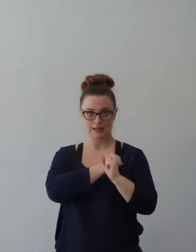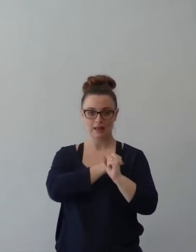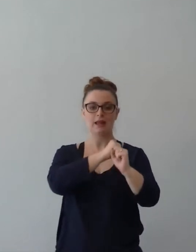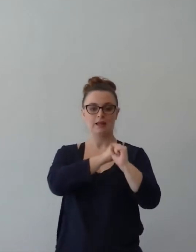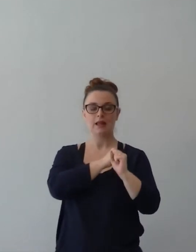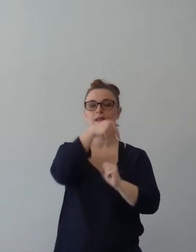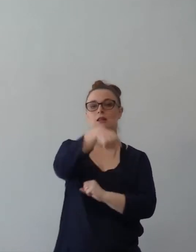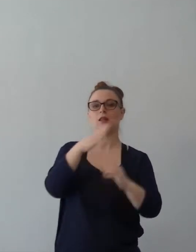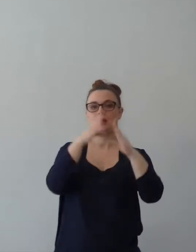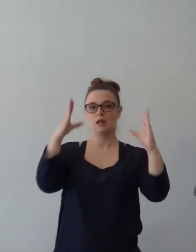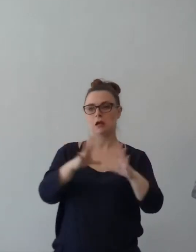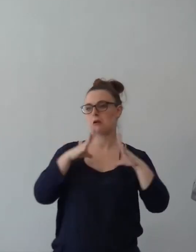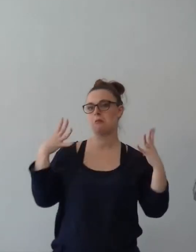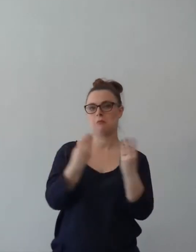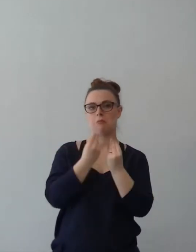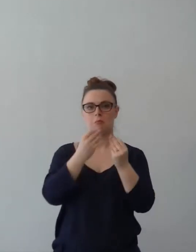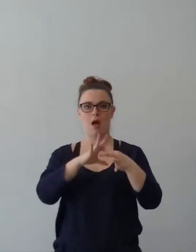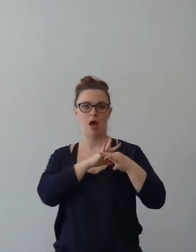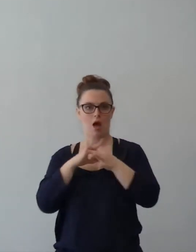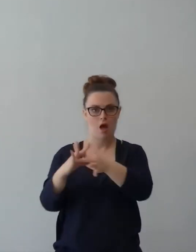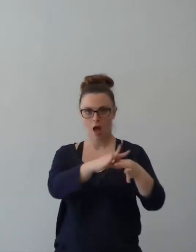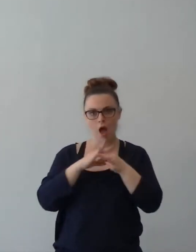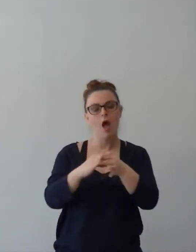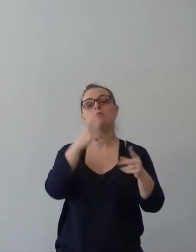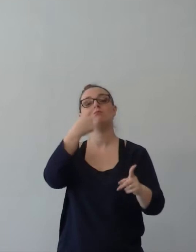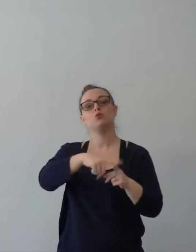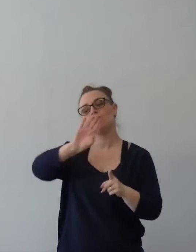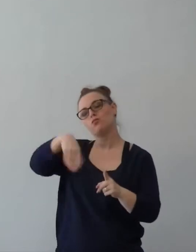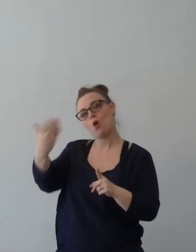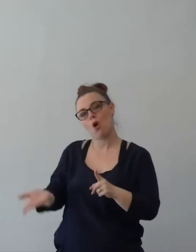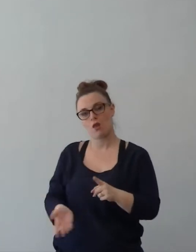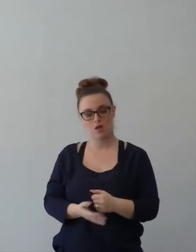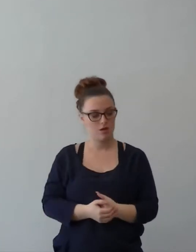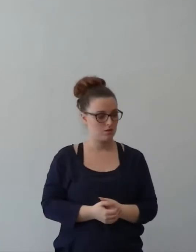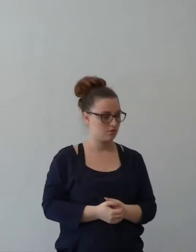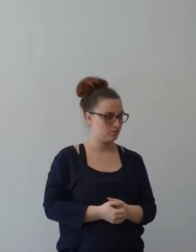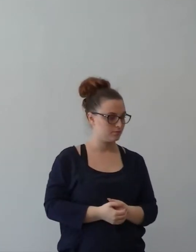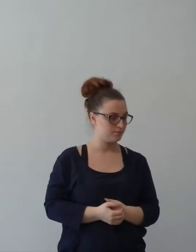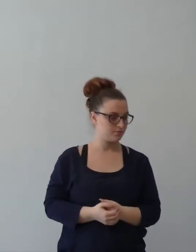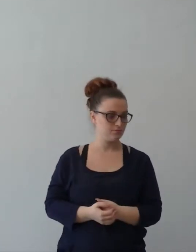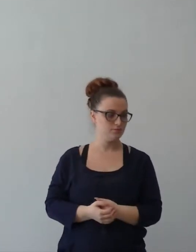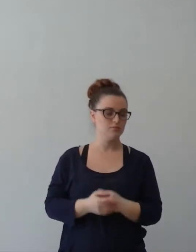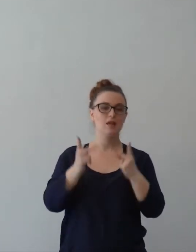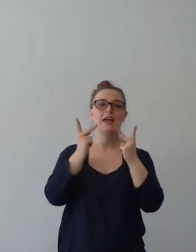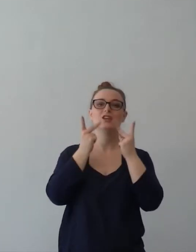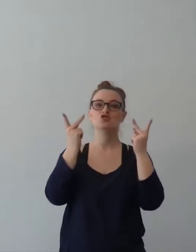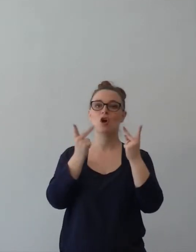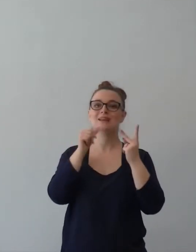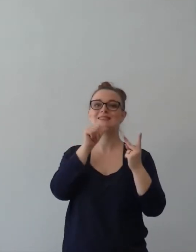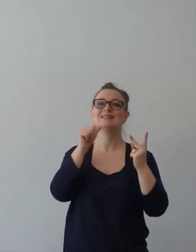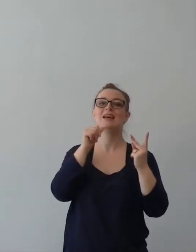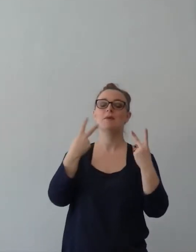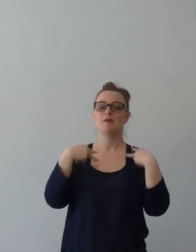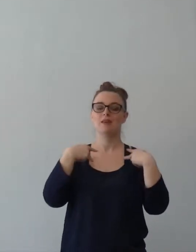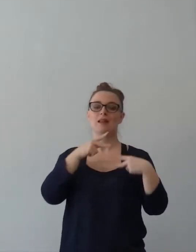nel mondo. La gioia deve riempire la mia vita. Il problema, sapete qual è?